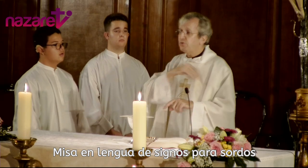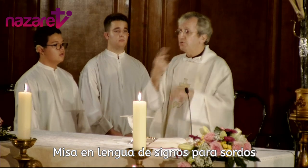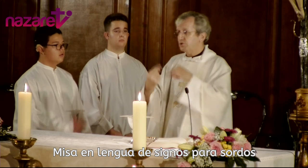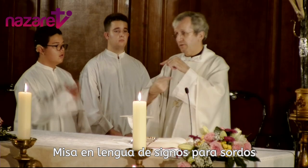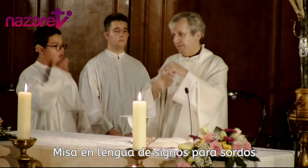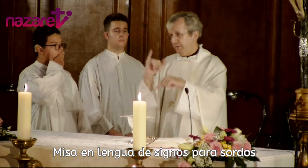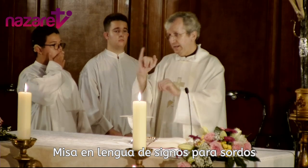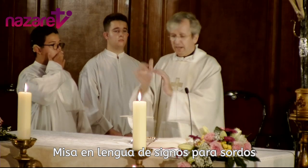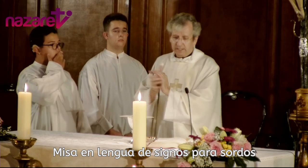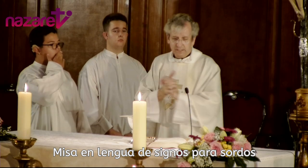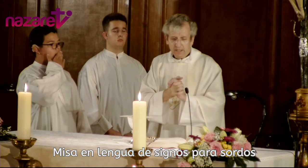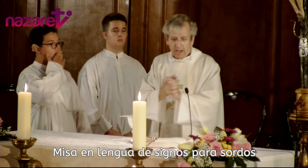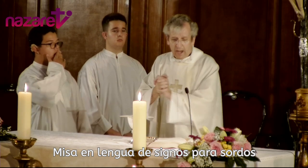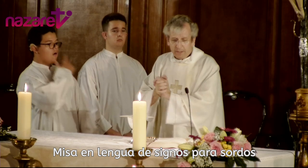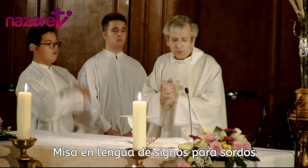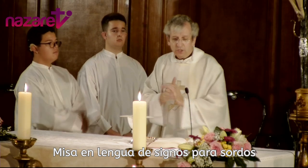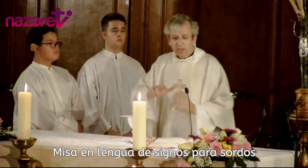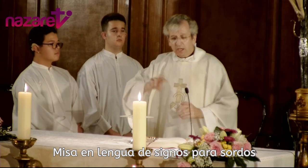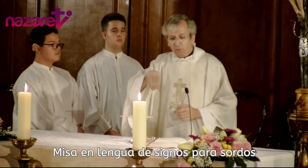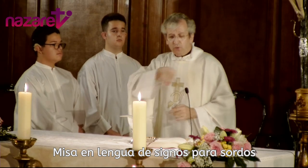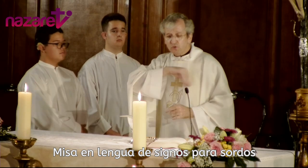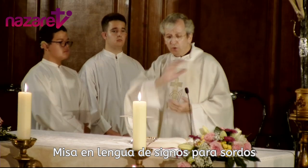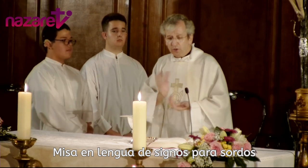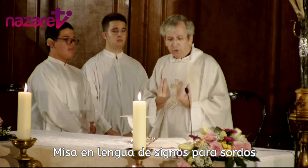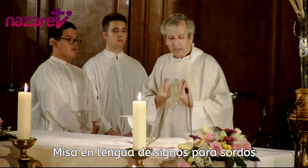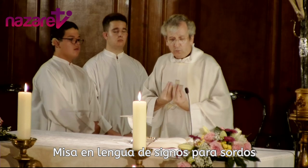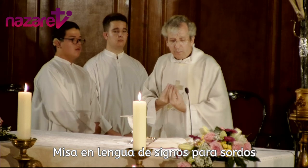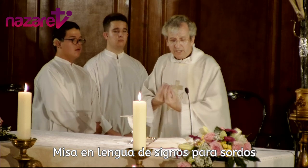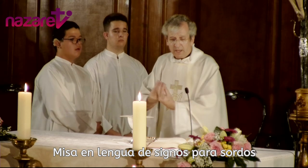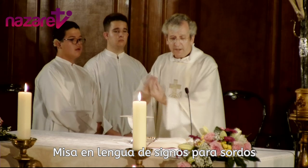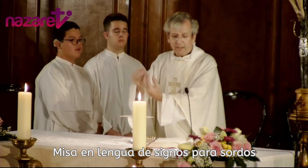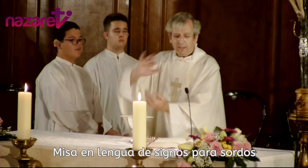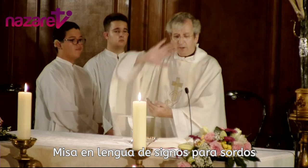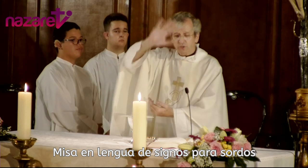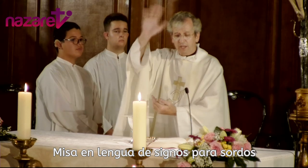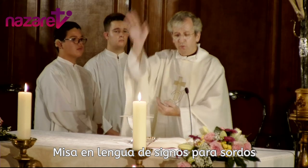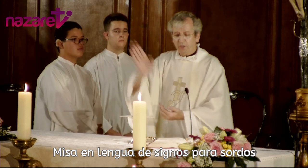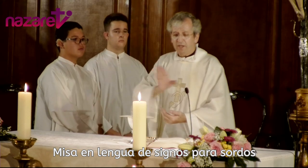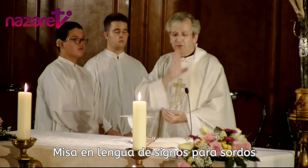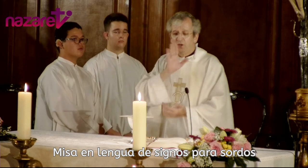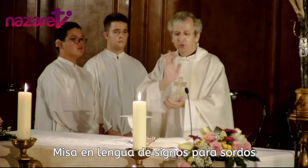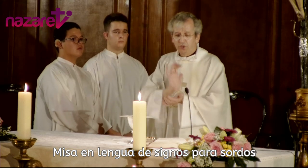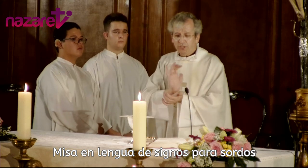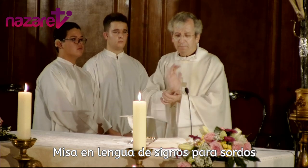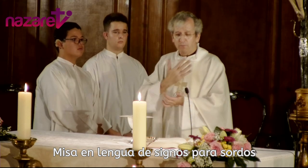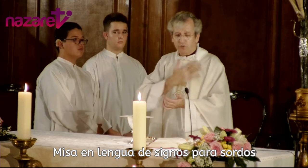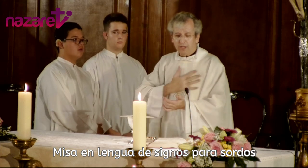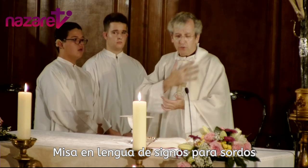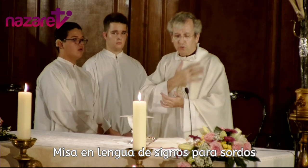difuntos, familiares, amigos y cuantos murieron en tu amistad, recíbelos en tu reino, donde esperamos gozar todos